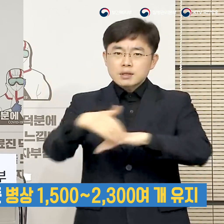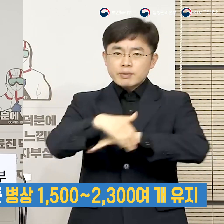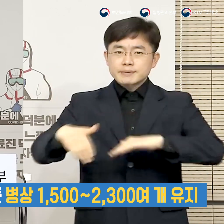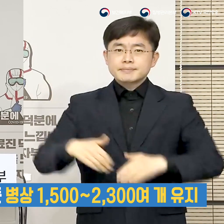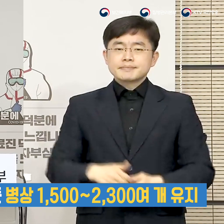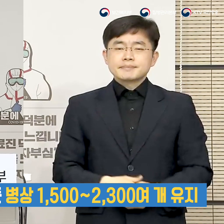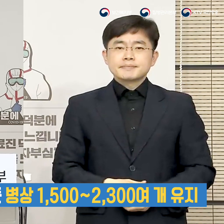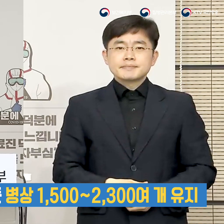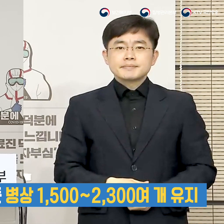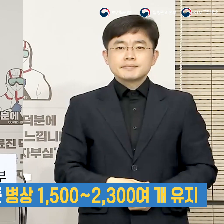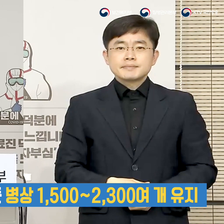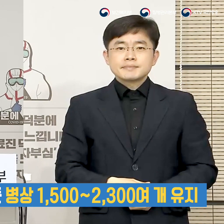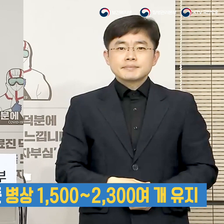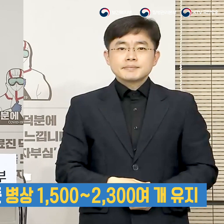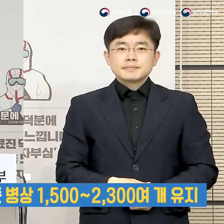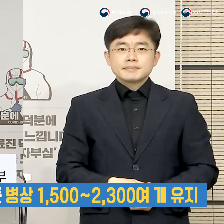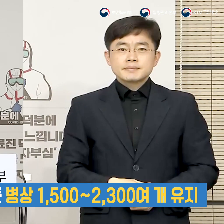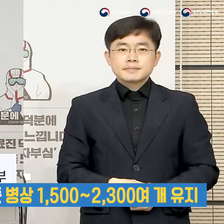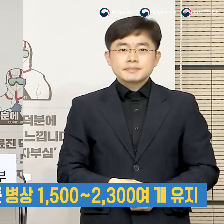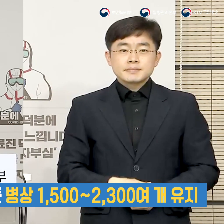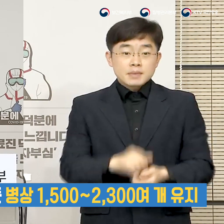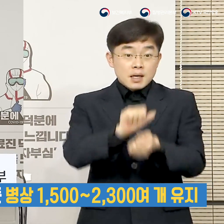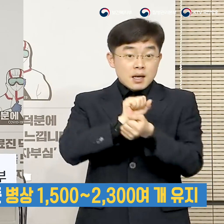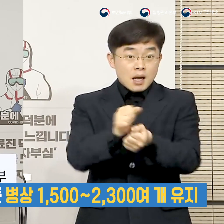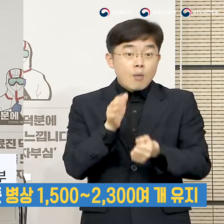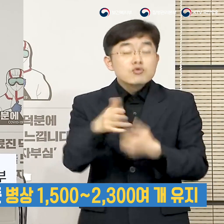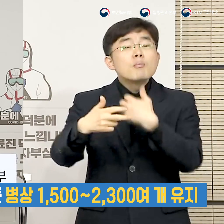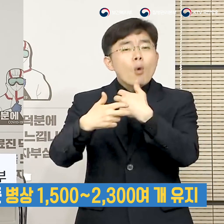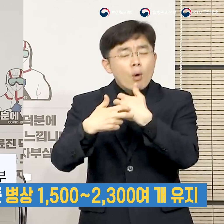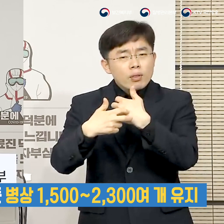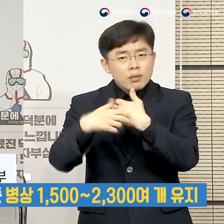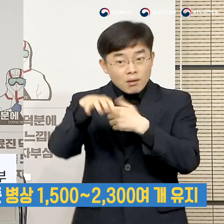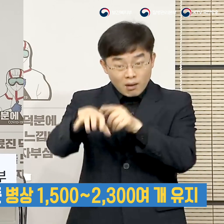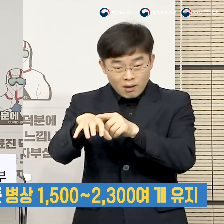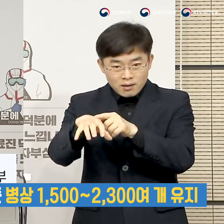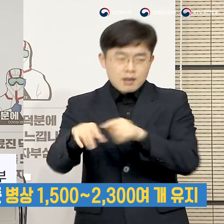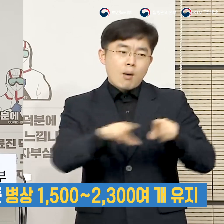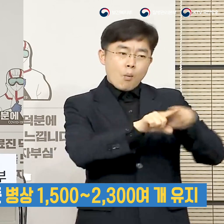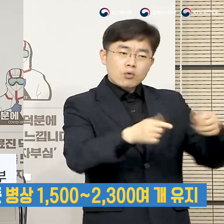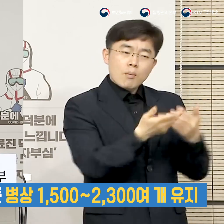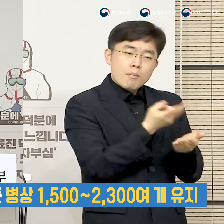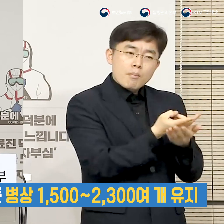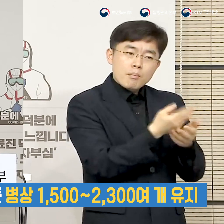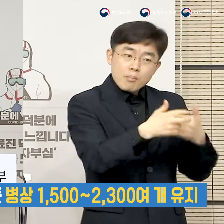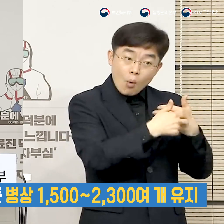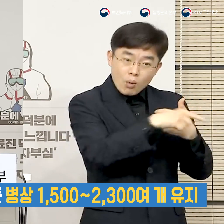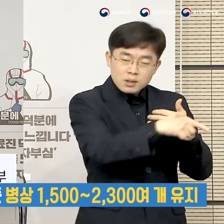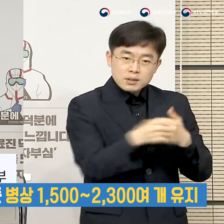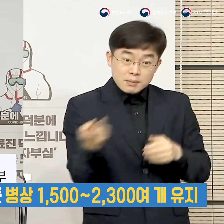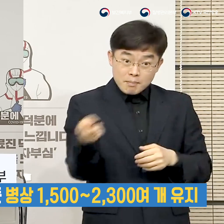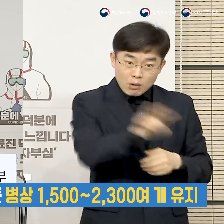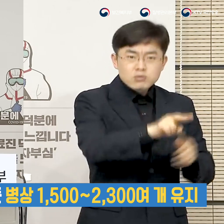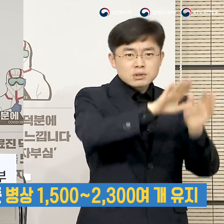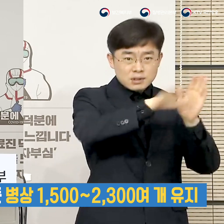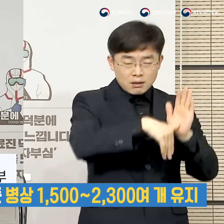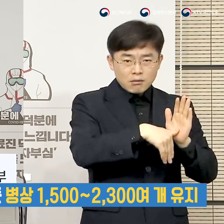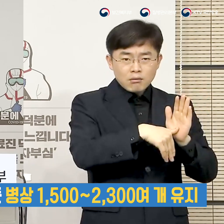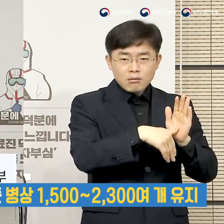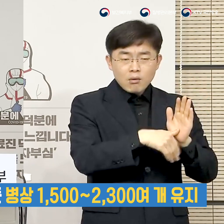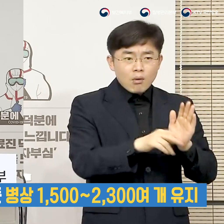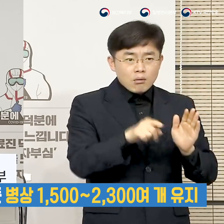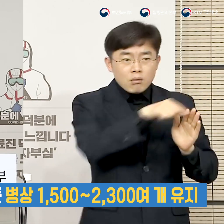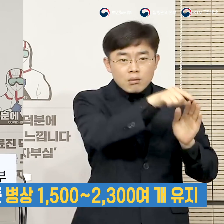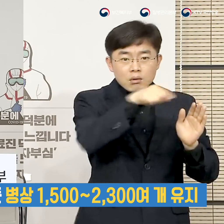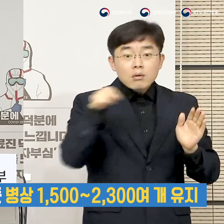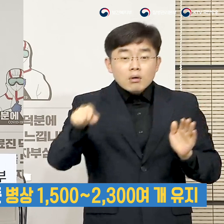계획입니다. 다만 감염병 전담병원을 일반 병상으로 전환할 경우에는 코로나19 환자